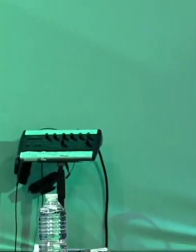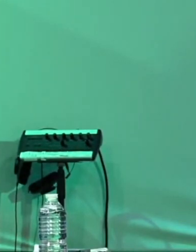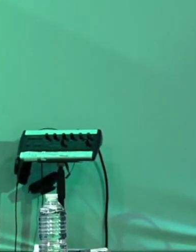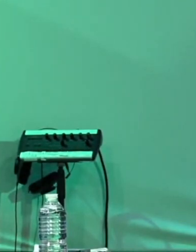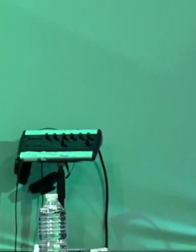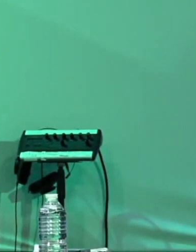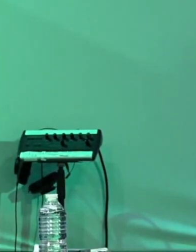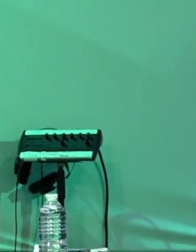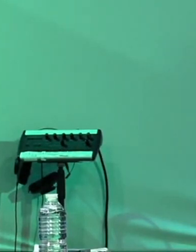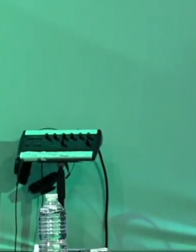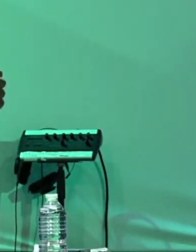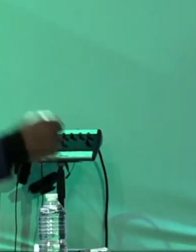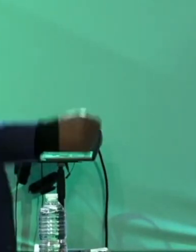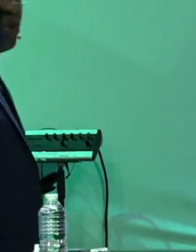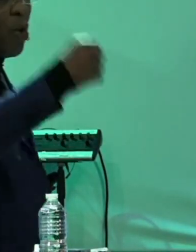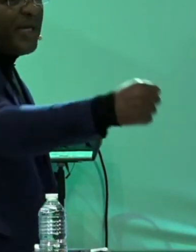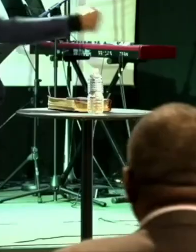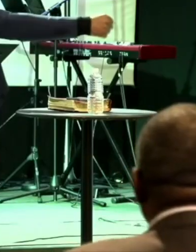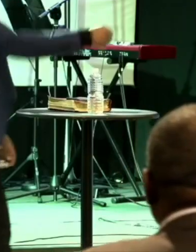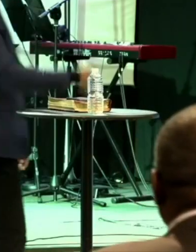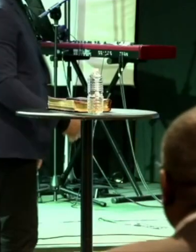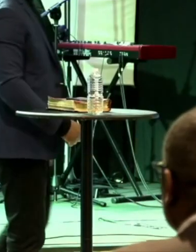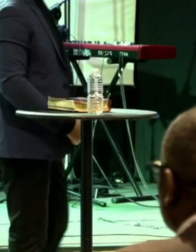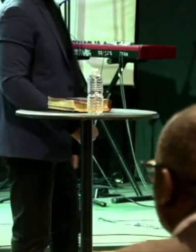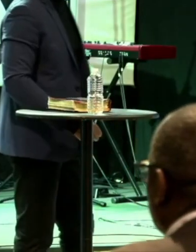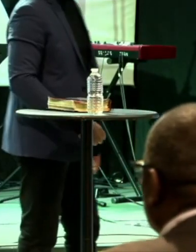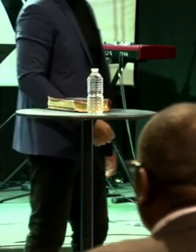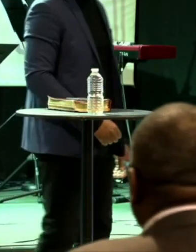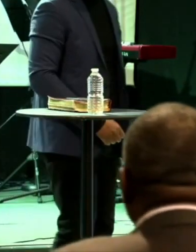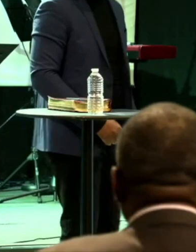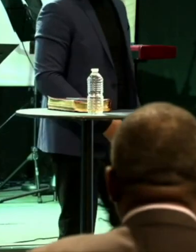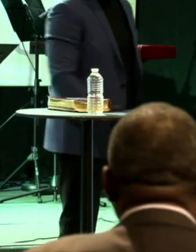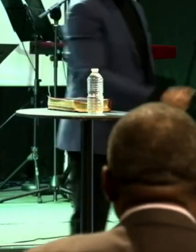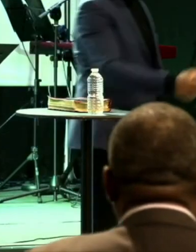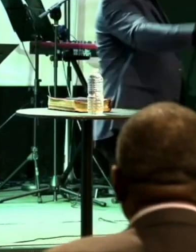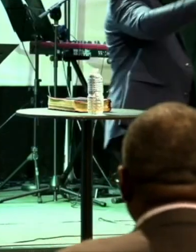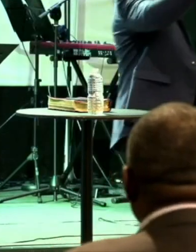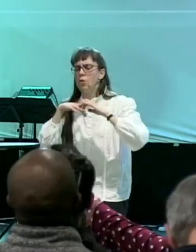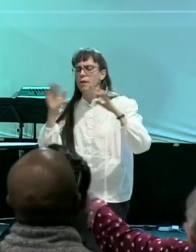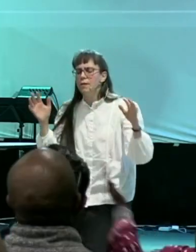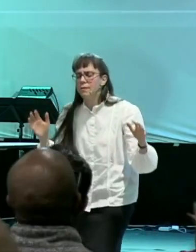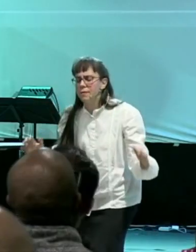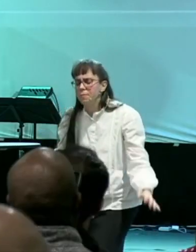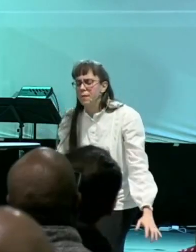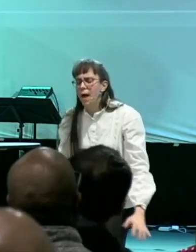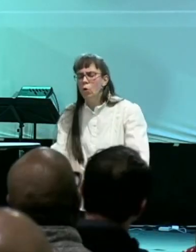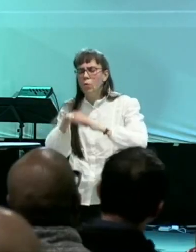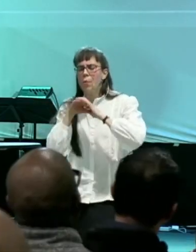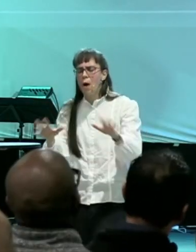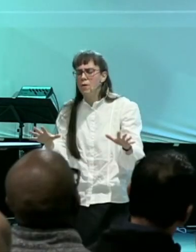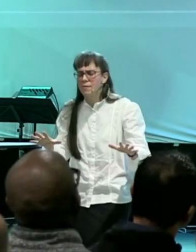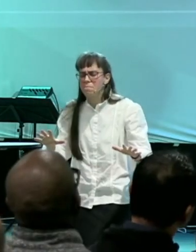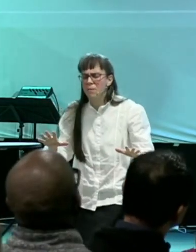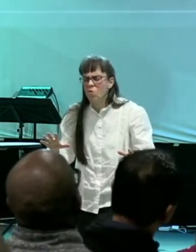defeated him. Il a dépouillé les dominations. He has defeated all. Il a dépouillé les puissances. And all